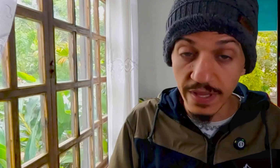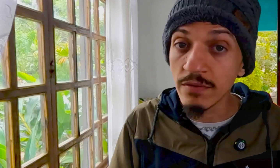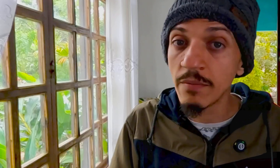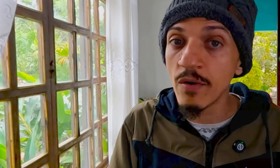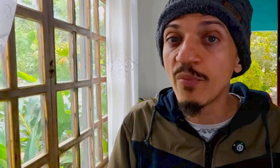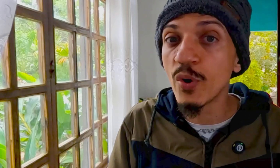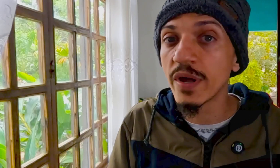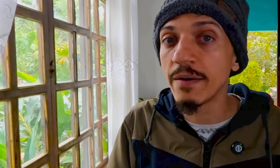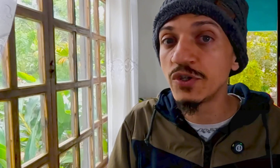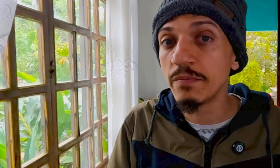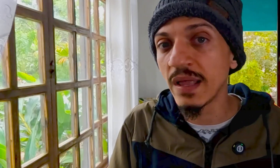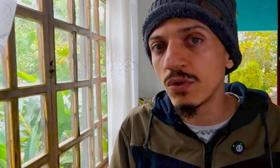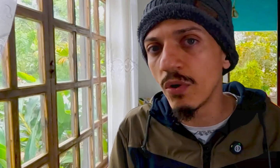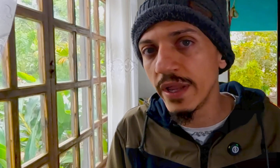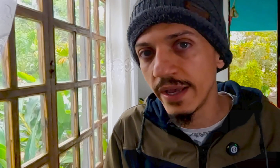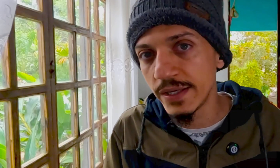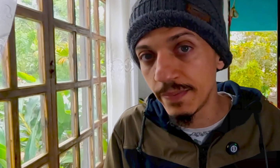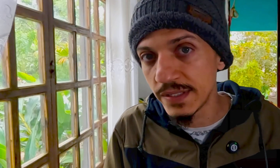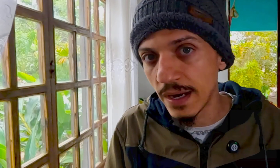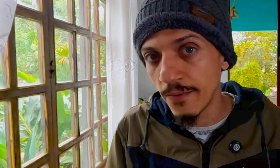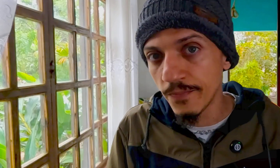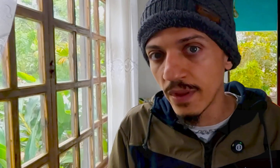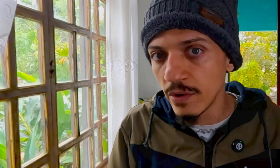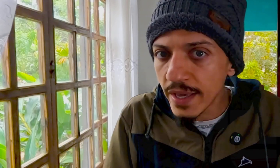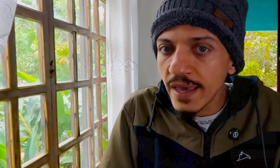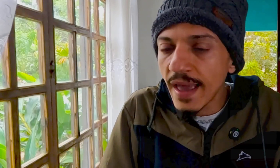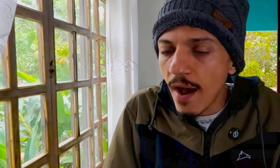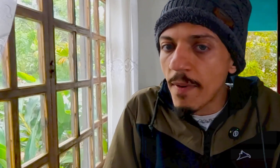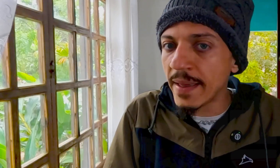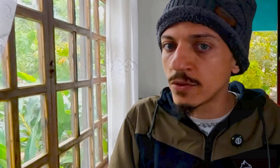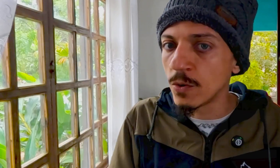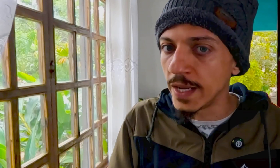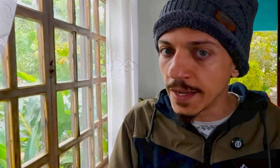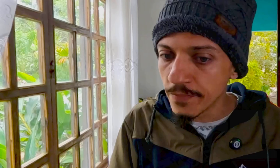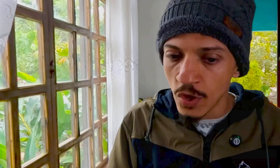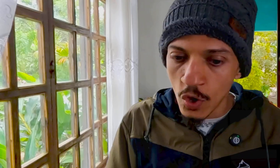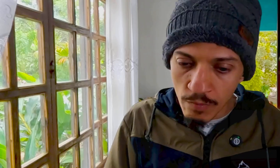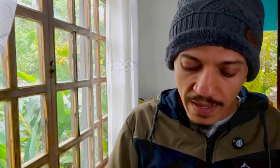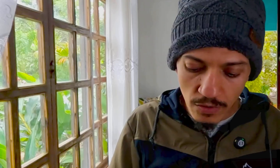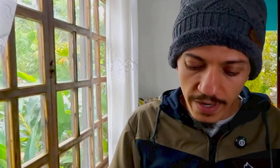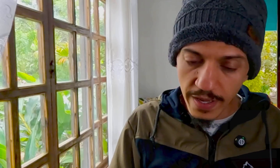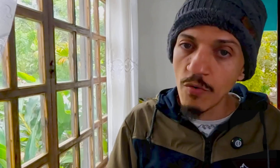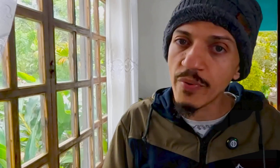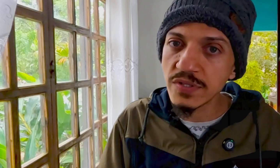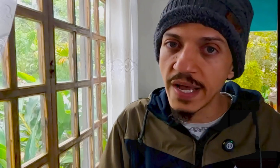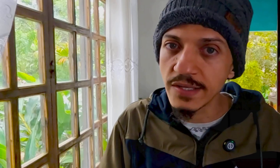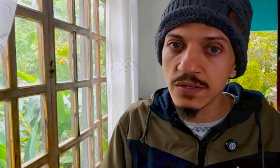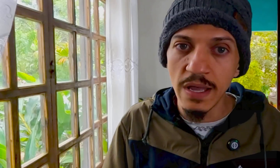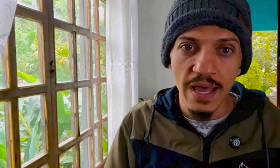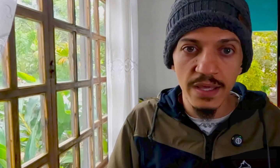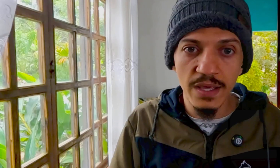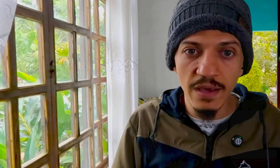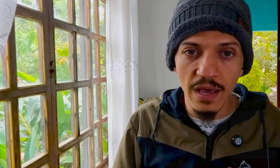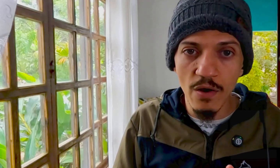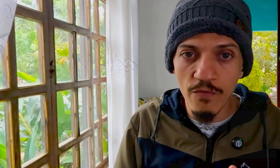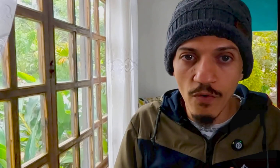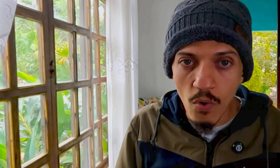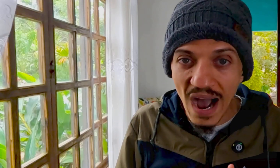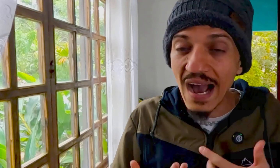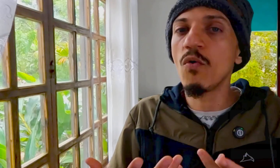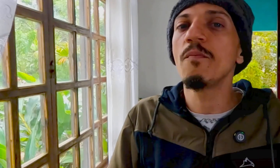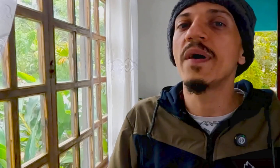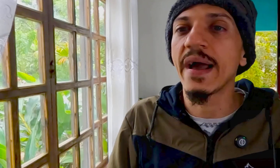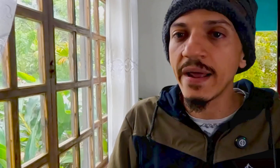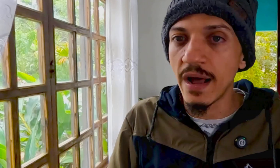eu tenho também um programa de mentoria especial. O que é uma mentoria? Uma mentoria é um processo em que eu